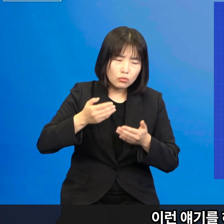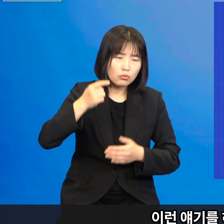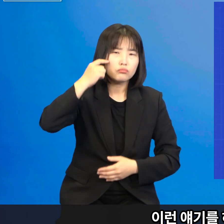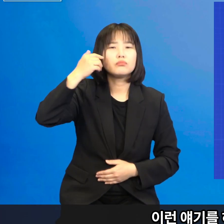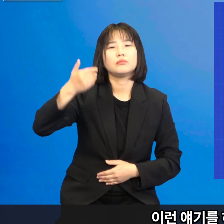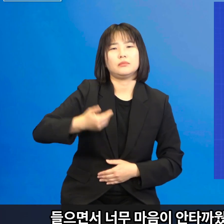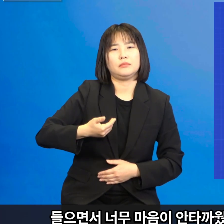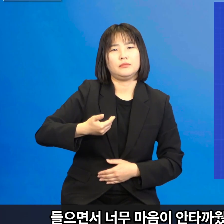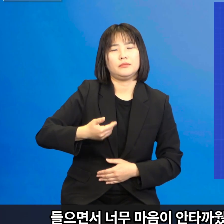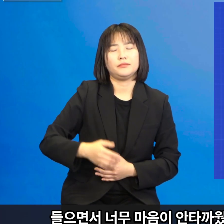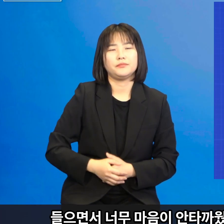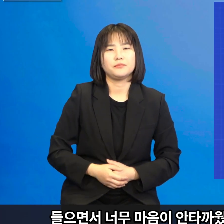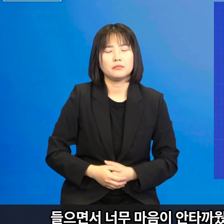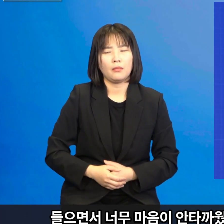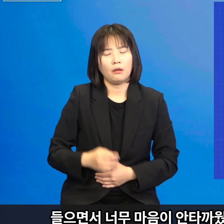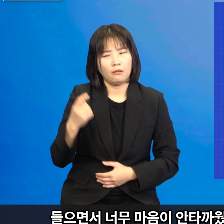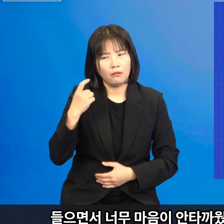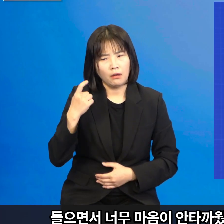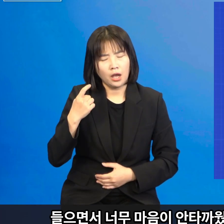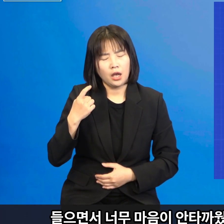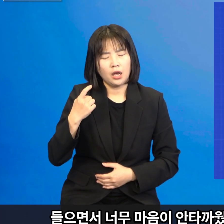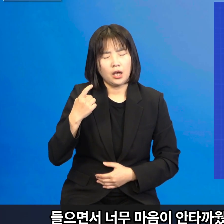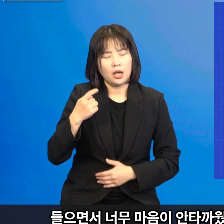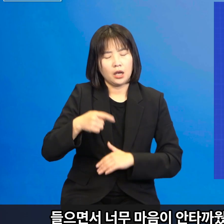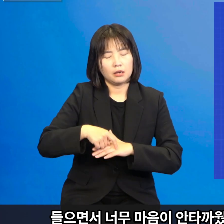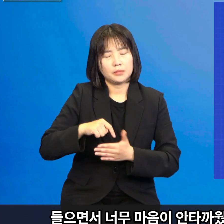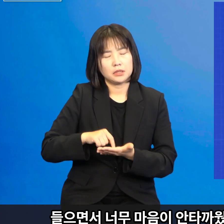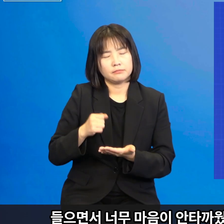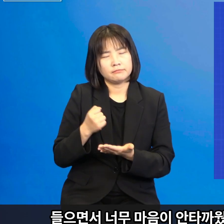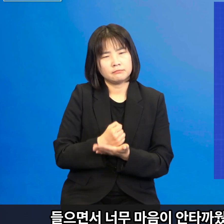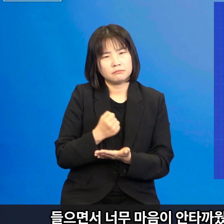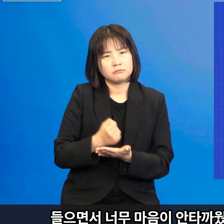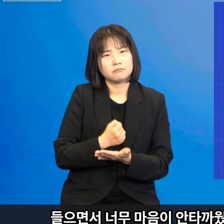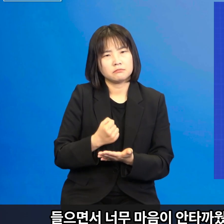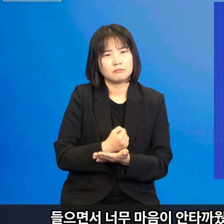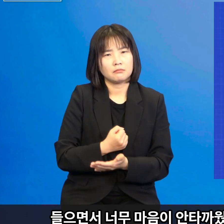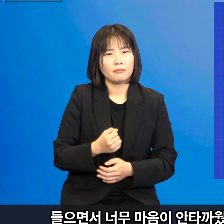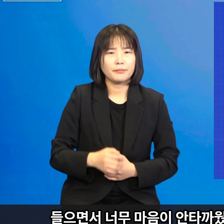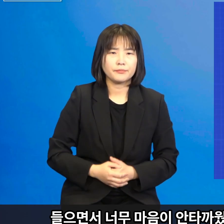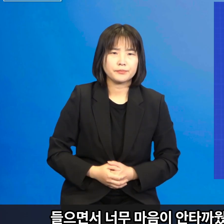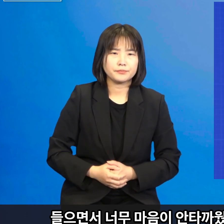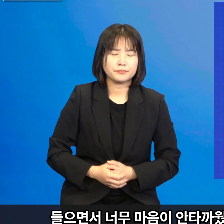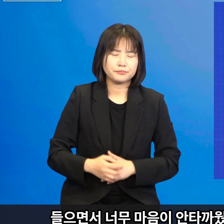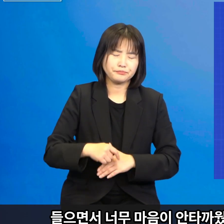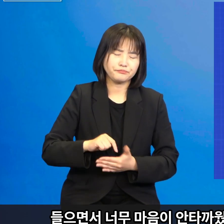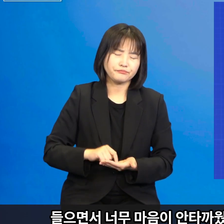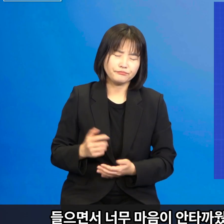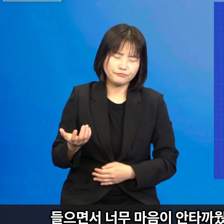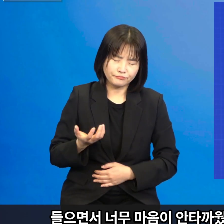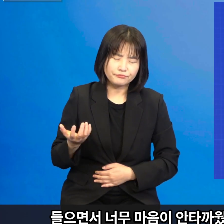하시는 겁니다. 들으면서 너무 마음이 안타까웠습니다. 너무나 마음이 아팠어요.